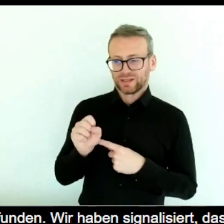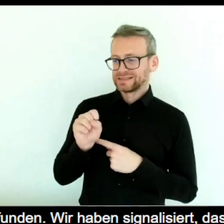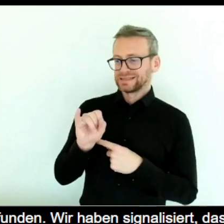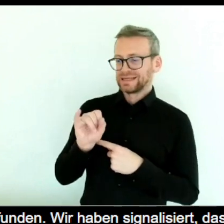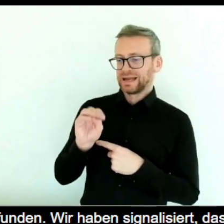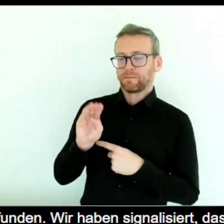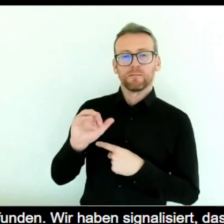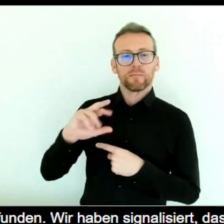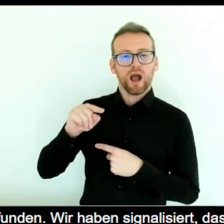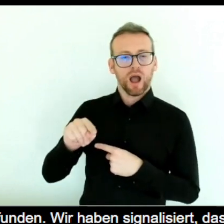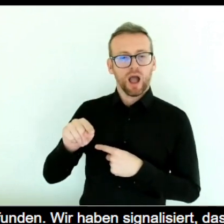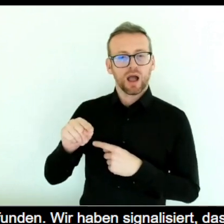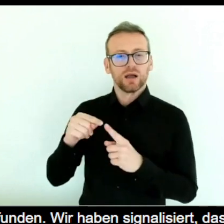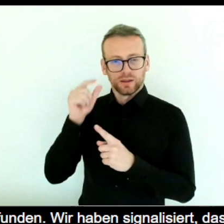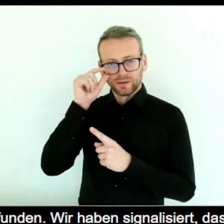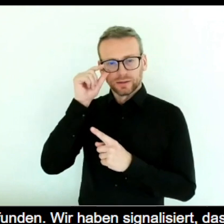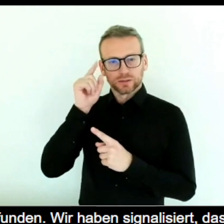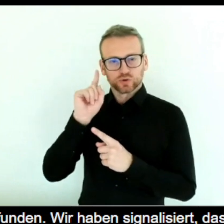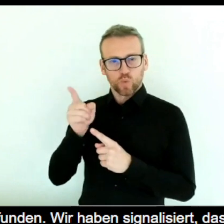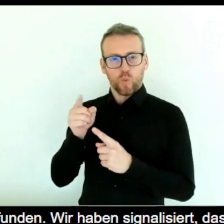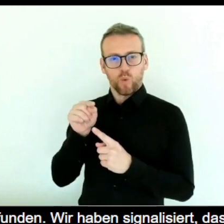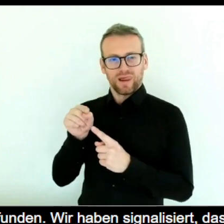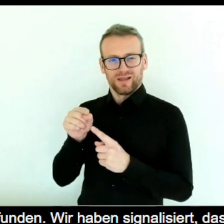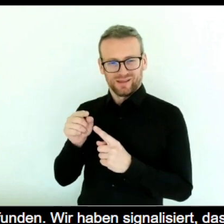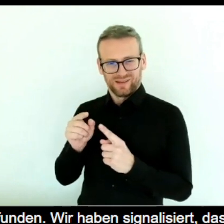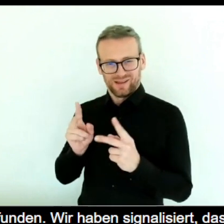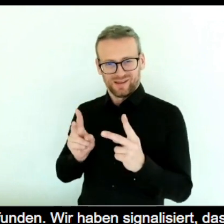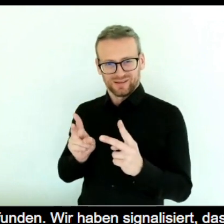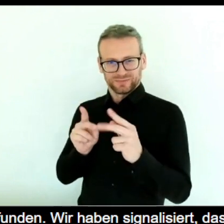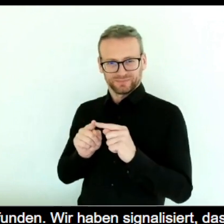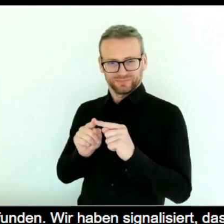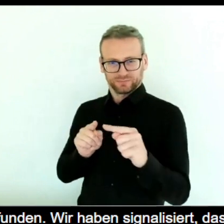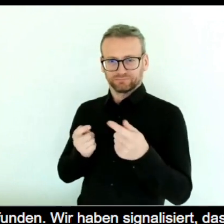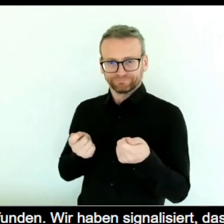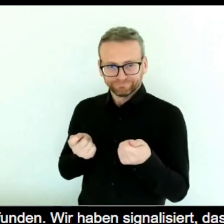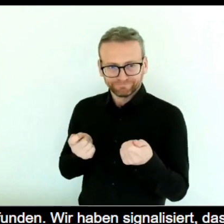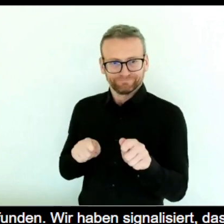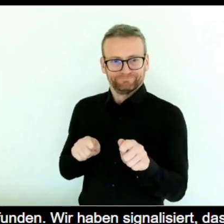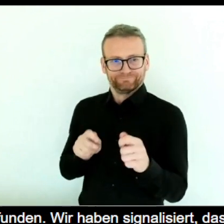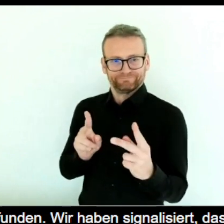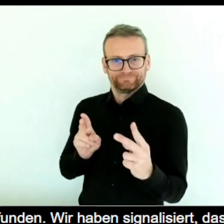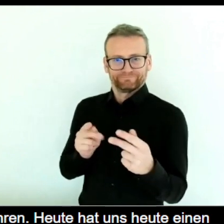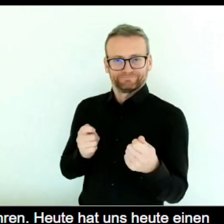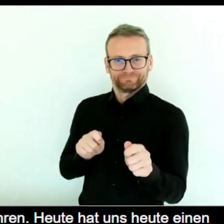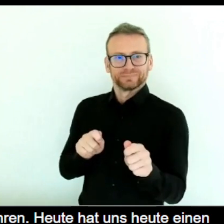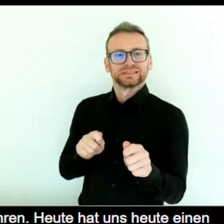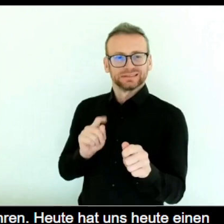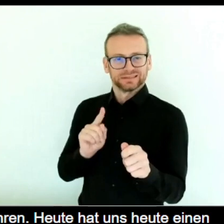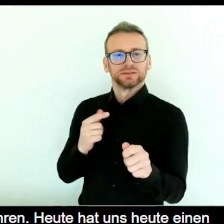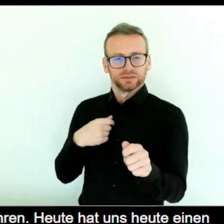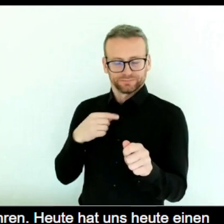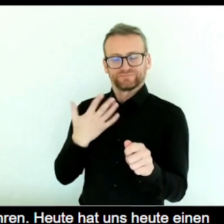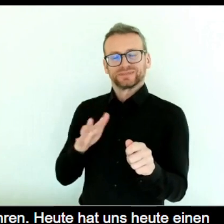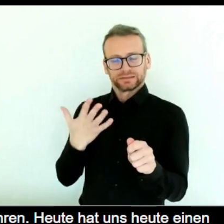Und der Anschluss der Region Passau an München, der muss unbedingt erfolgen. Die Menschen dort haben es verdient. Also